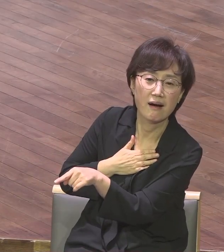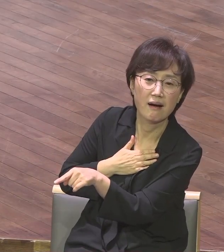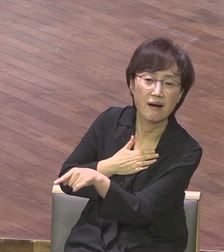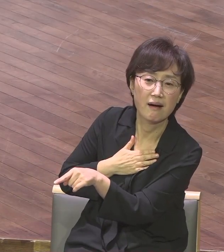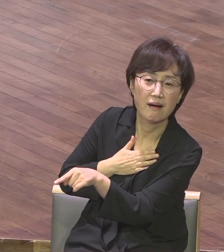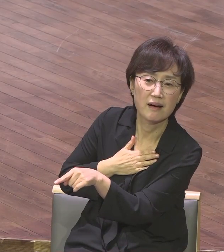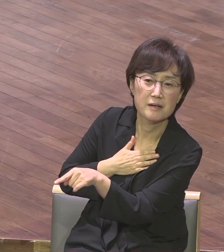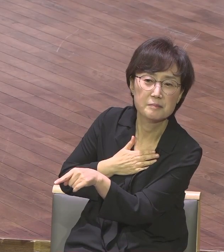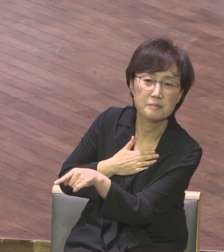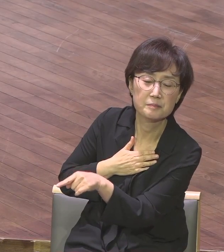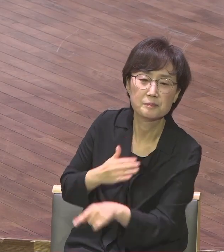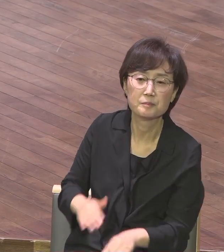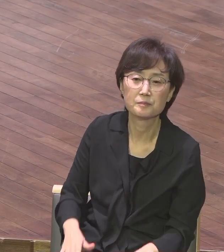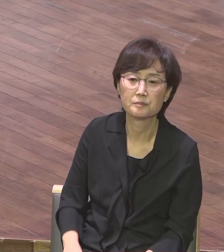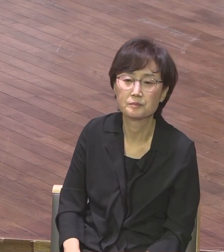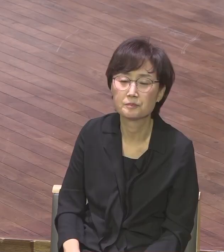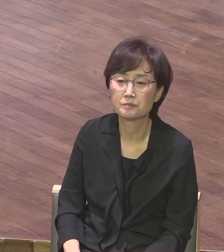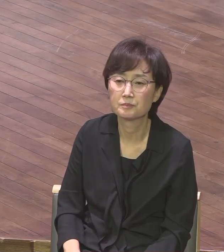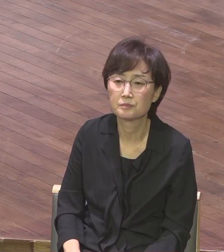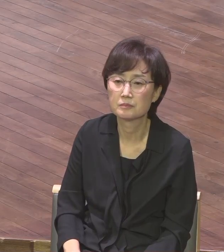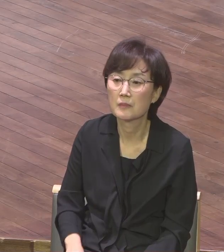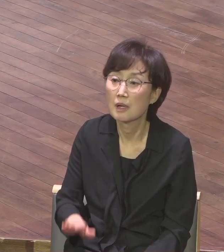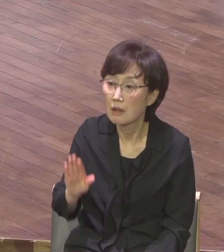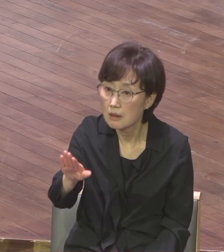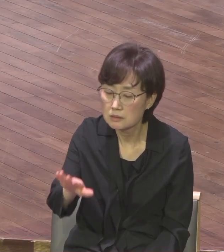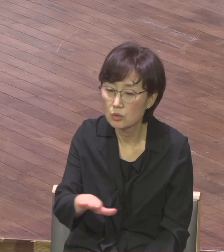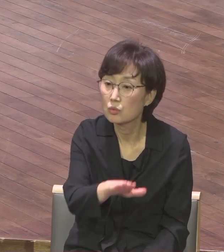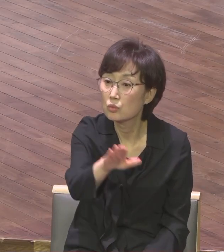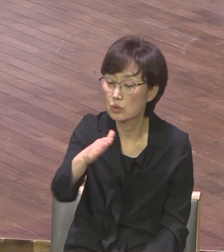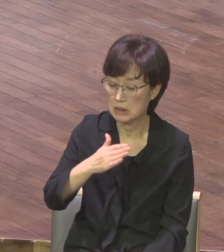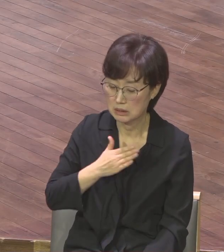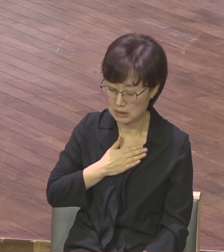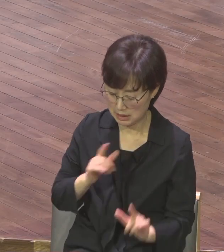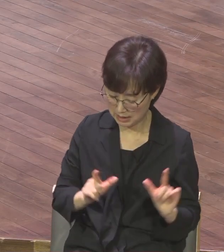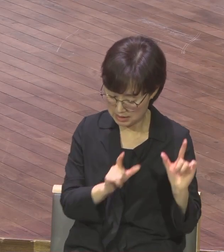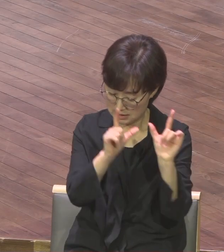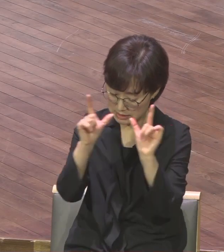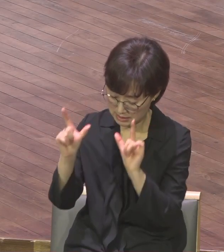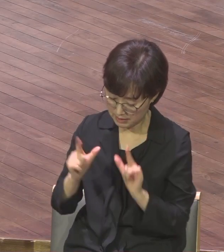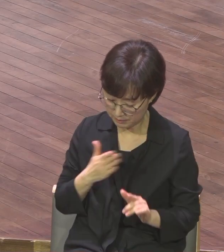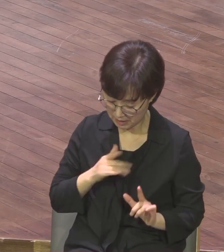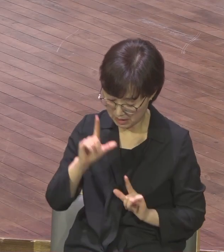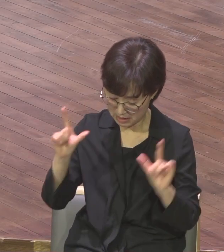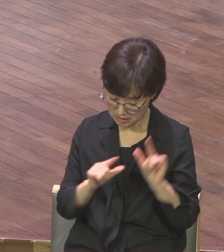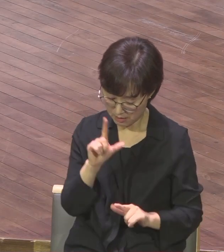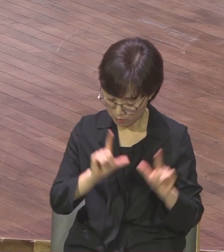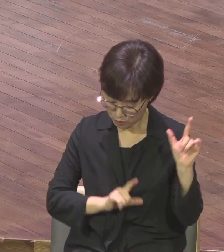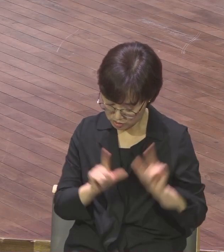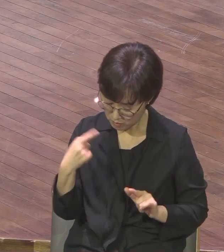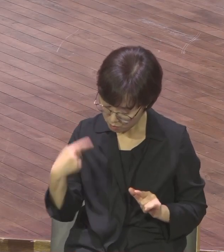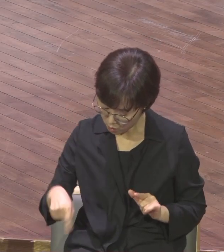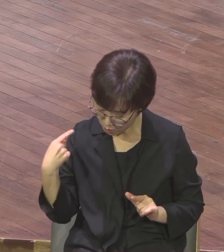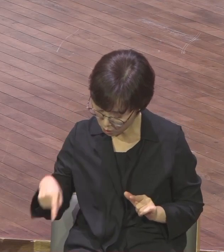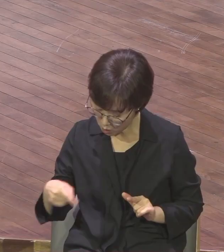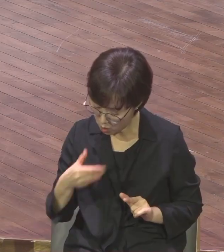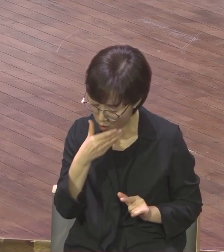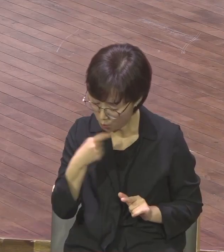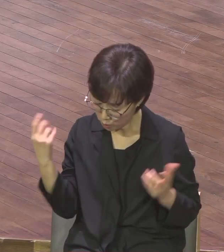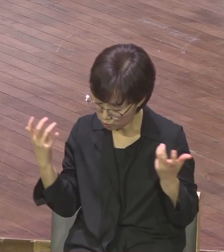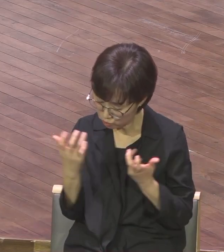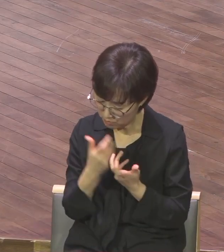그렇기 때문에 여러분의 삶이 무엇보다도 복음으로 충만해지시 바랍니다.